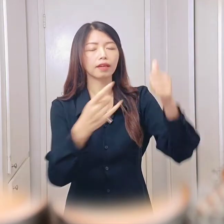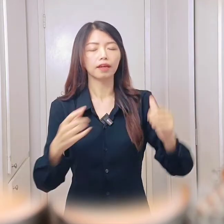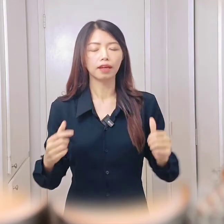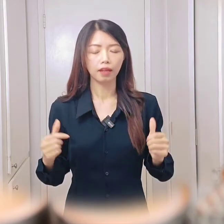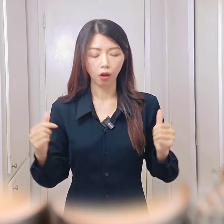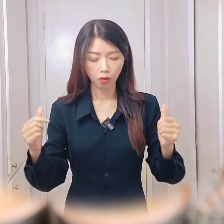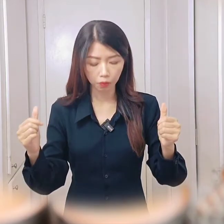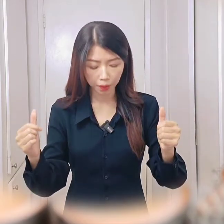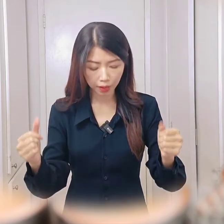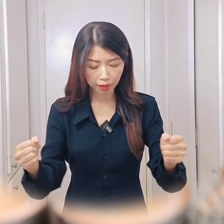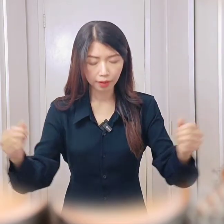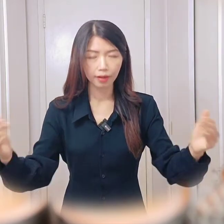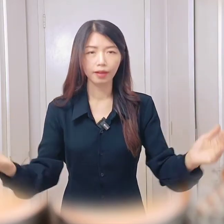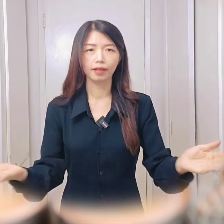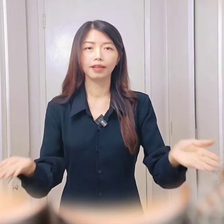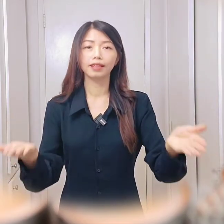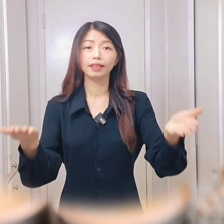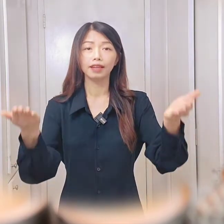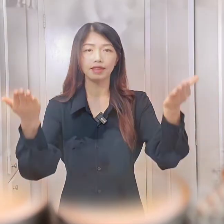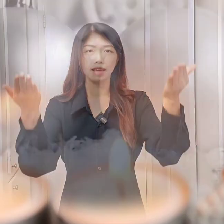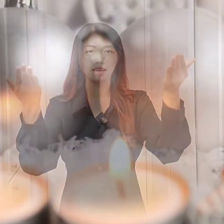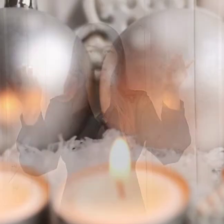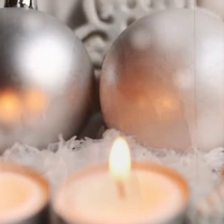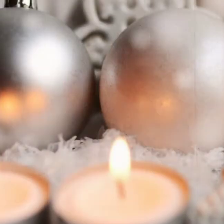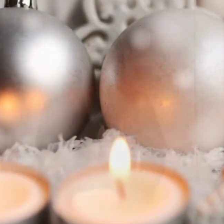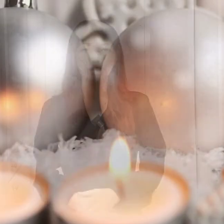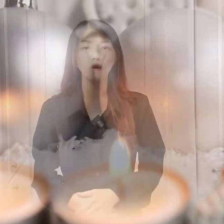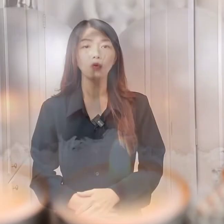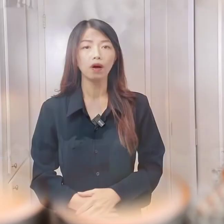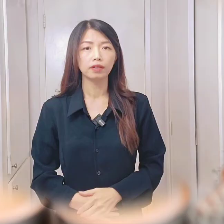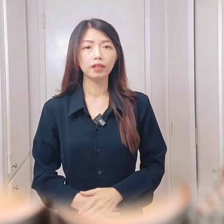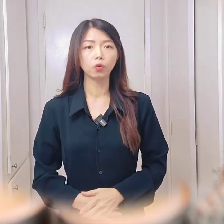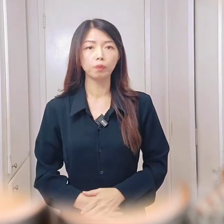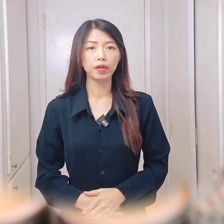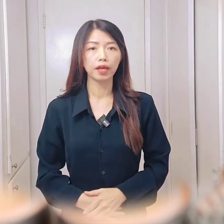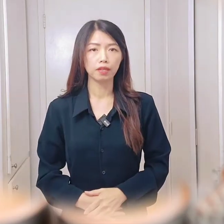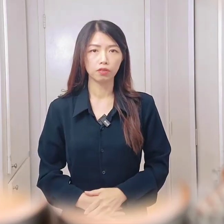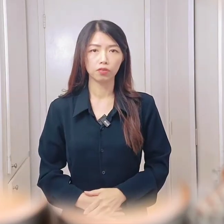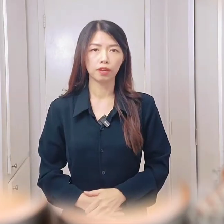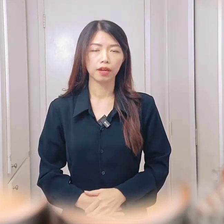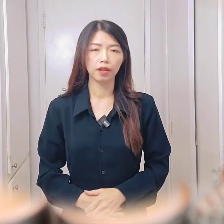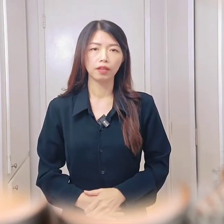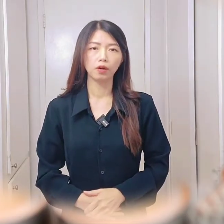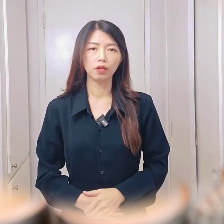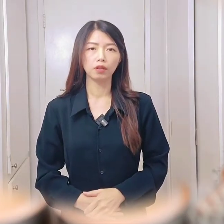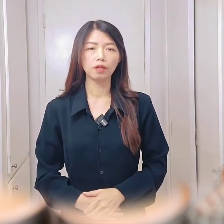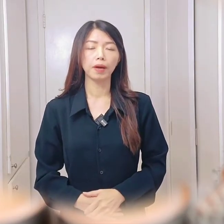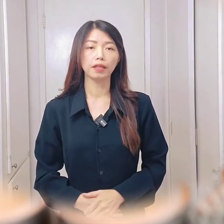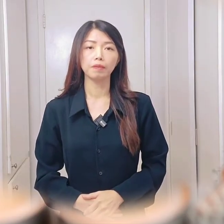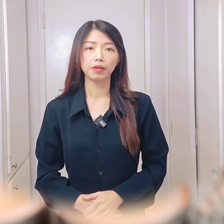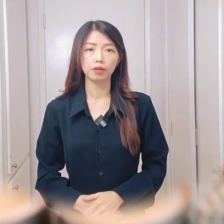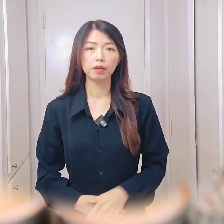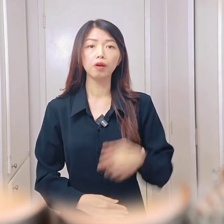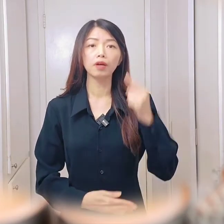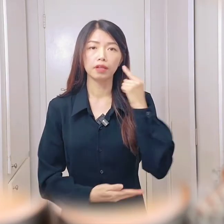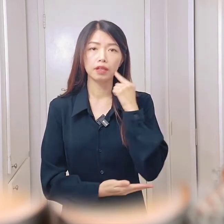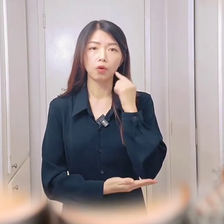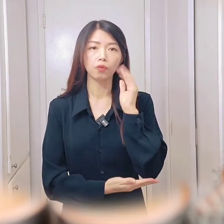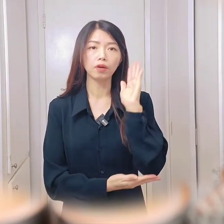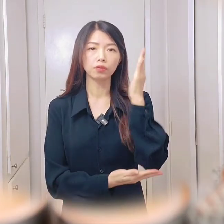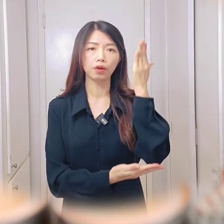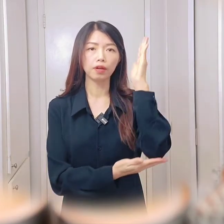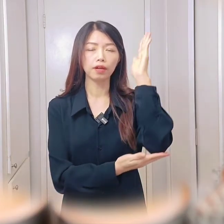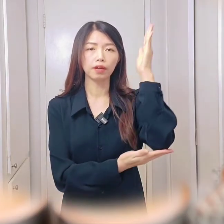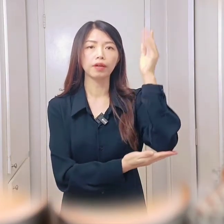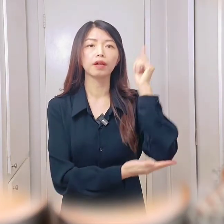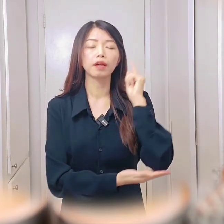주님께 경배 드리자. 영광을 높이 계신 주께. 여기서는 박자에 맞춰서 이